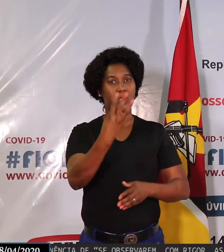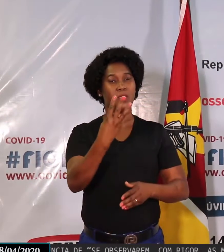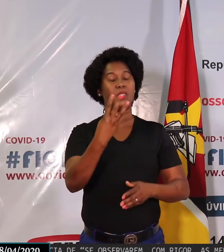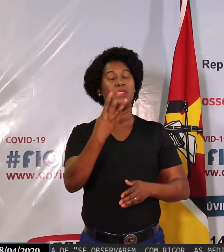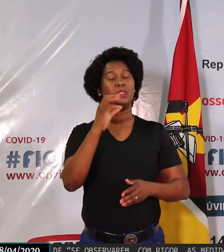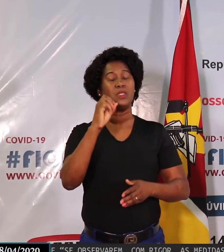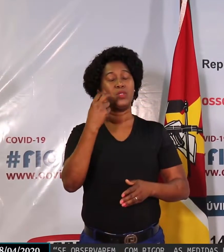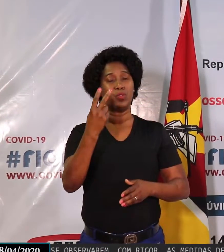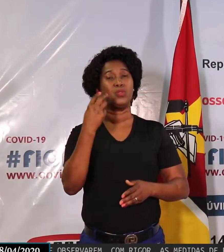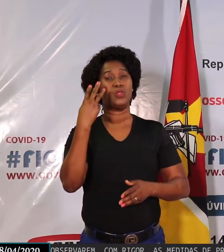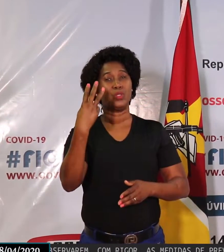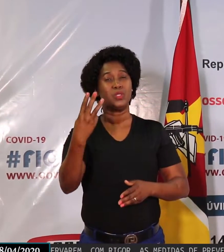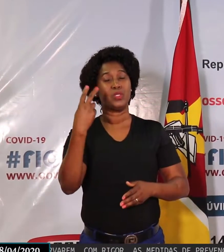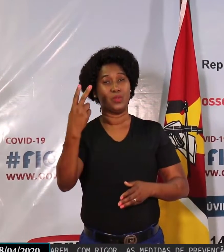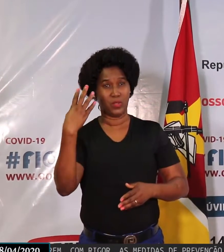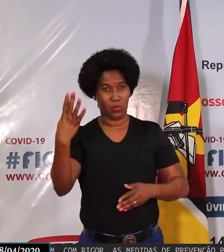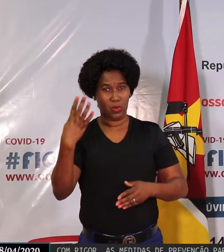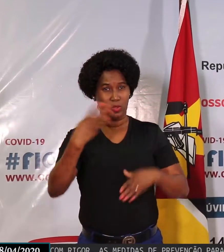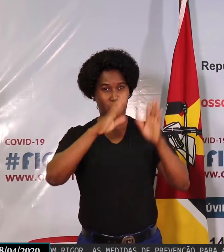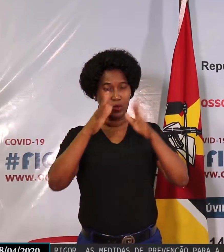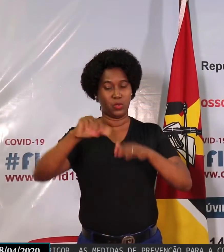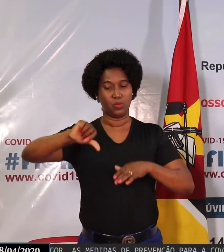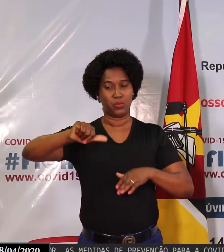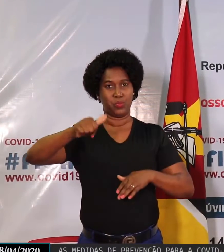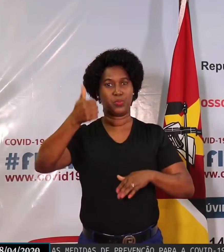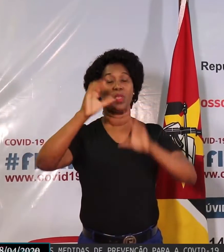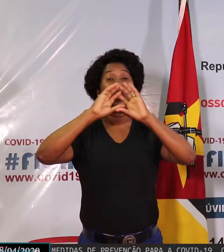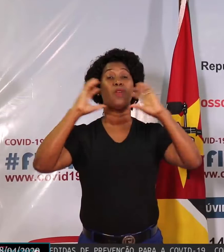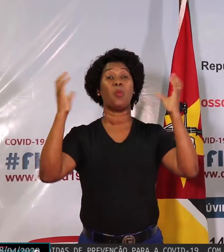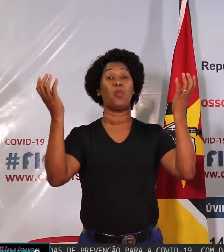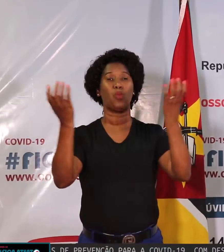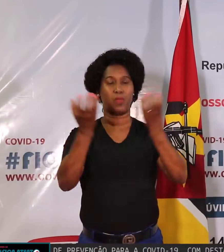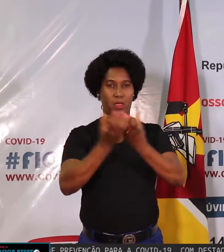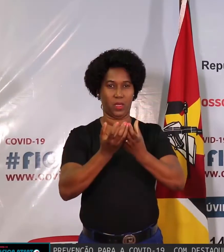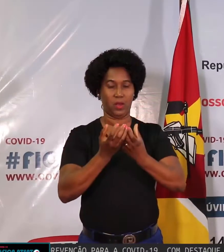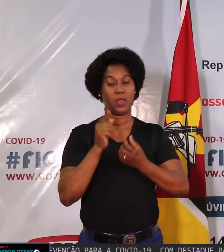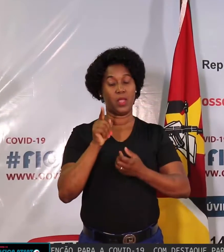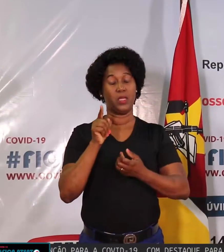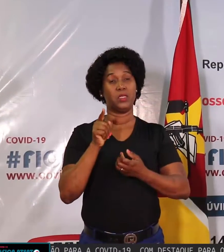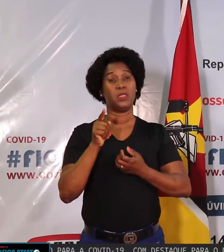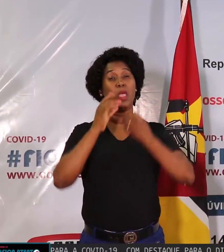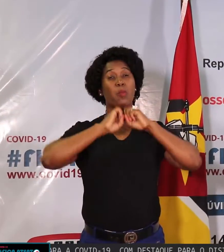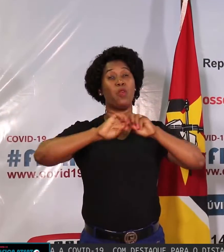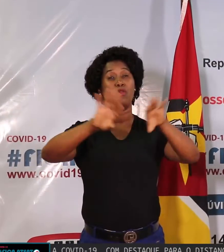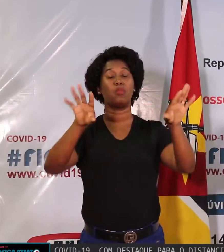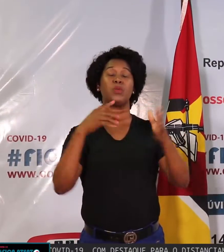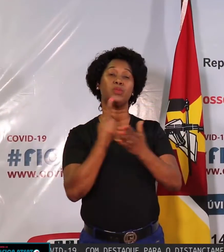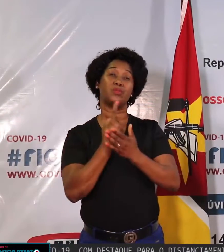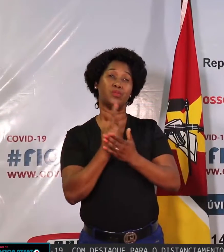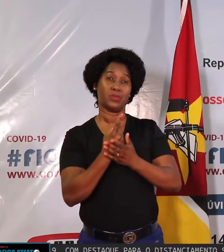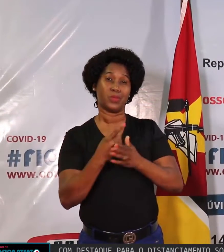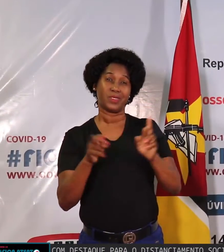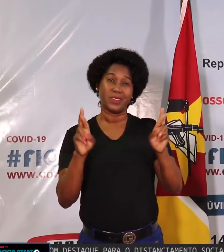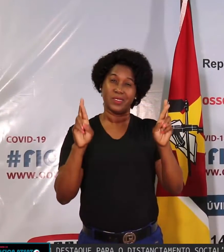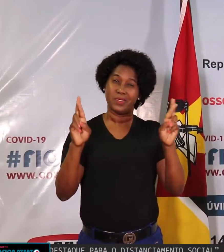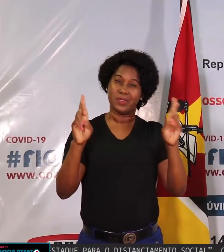302.324 pessoas recuperadas em todo o mundo. Esta é uma notícia que consolida a esperança de